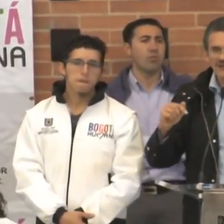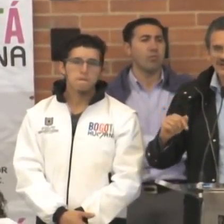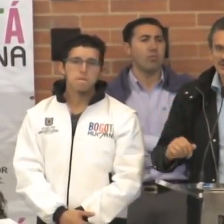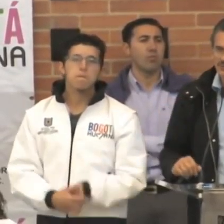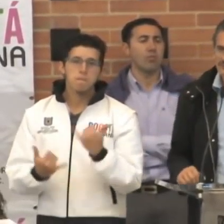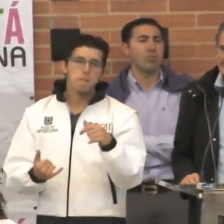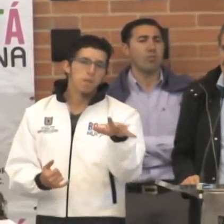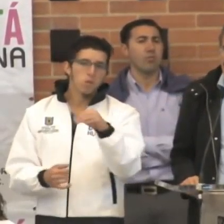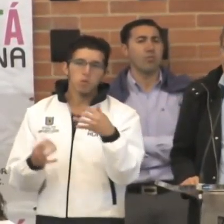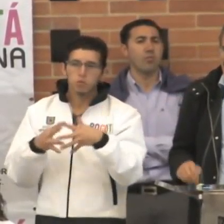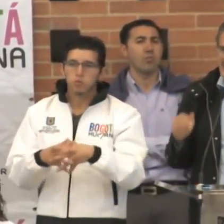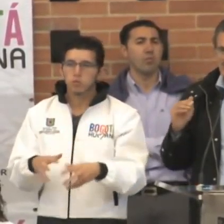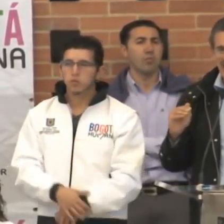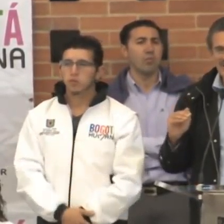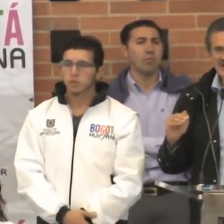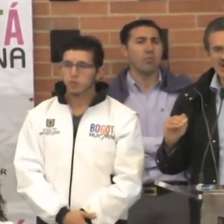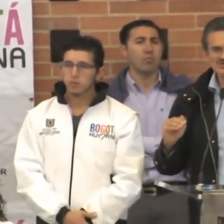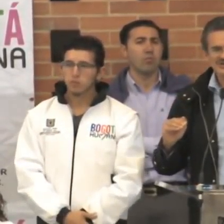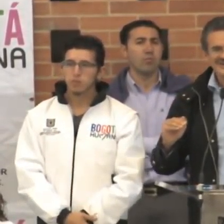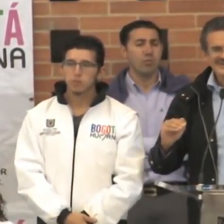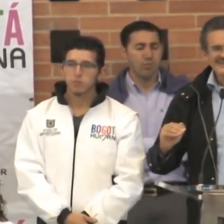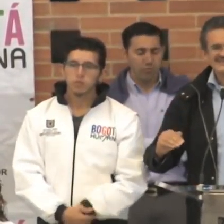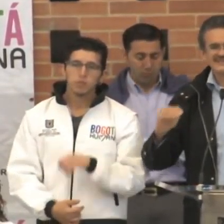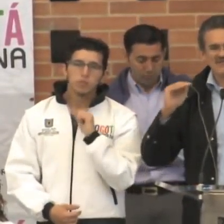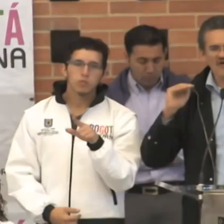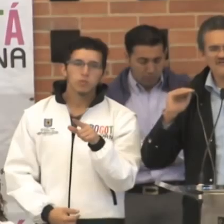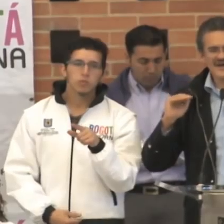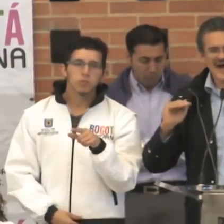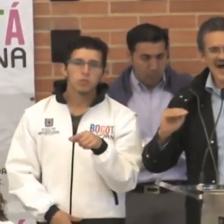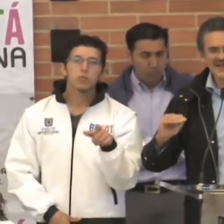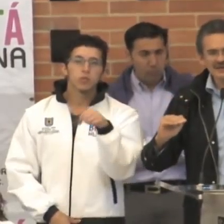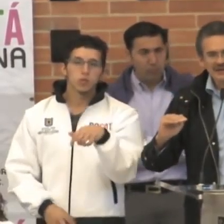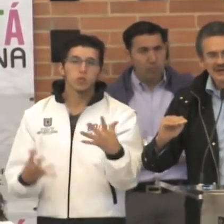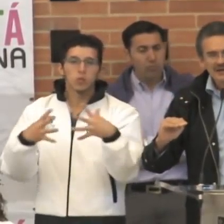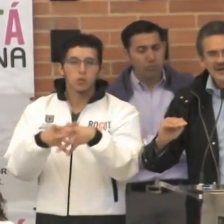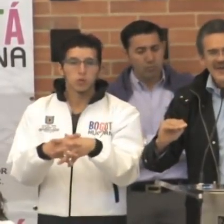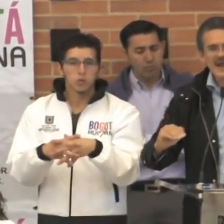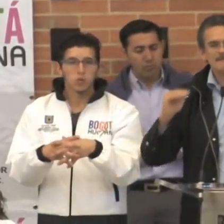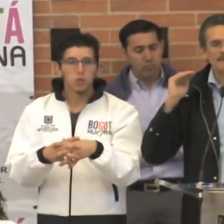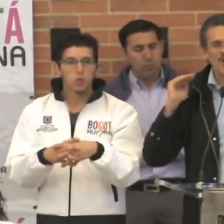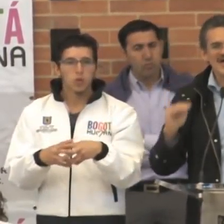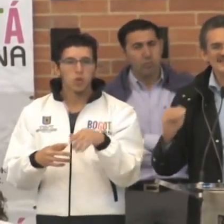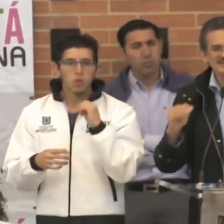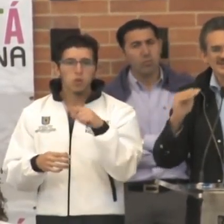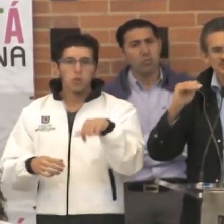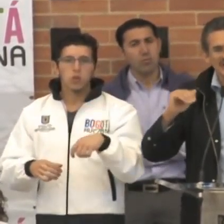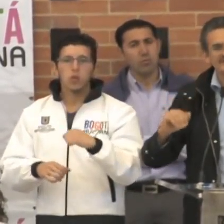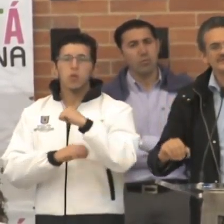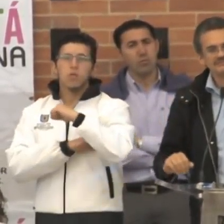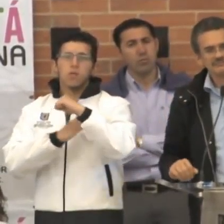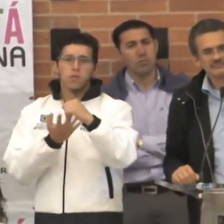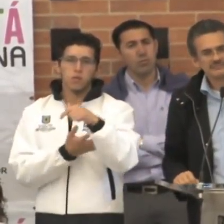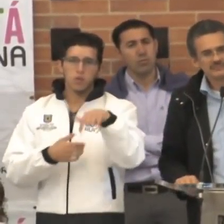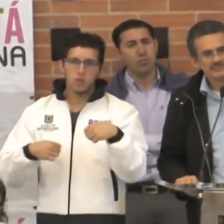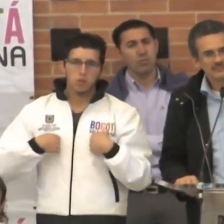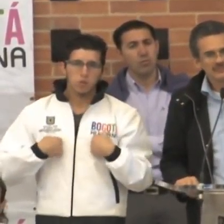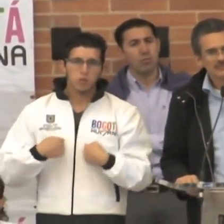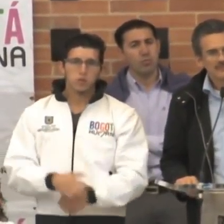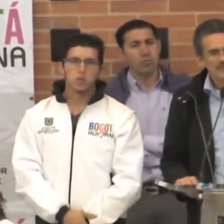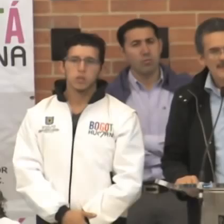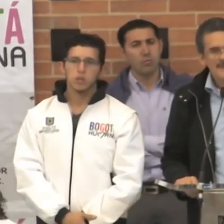Eso es un cabildo y los cabildos se volverán el poder de esta ciudad.